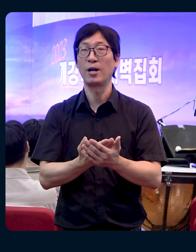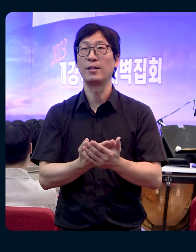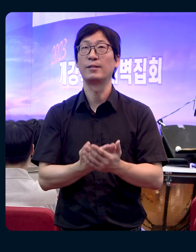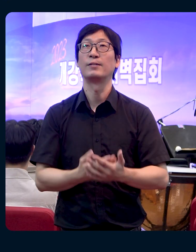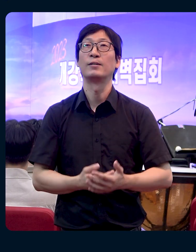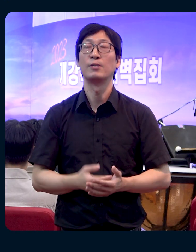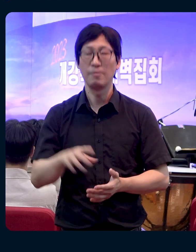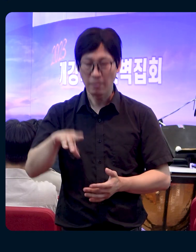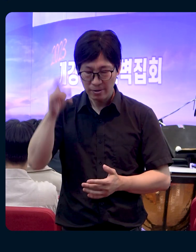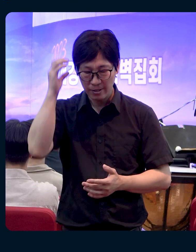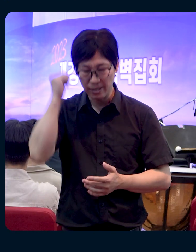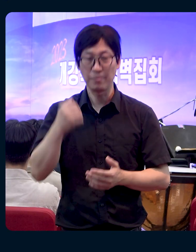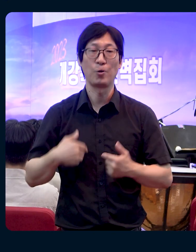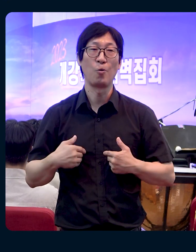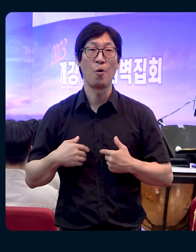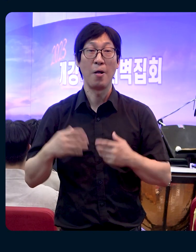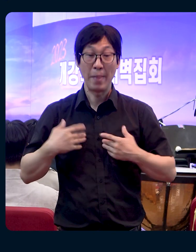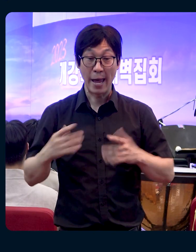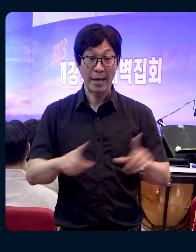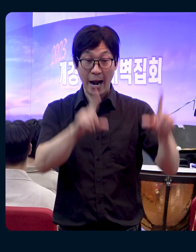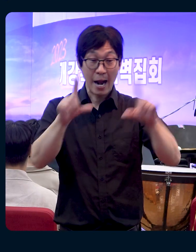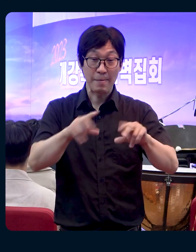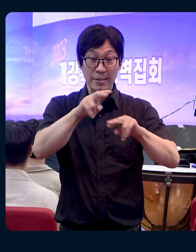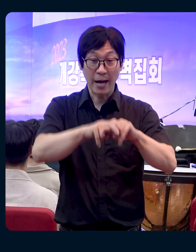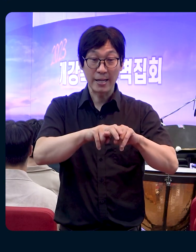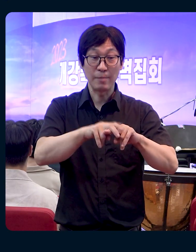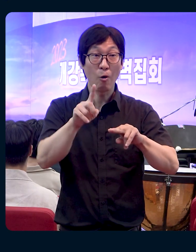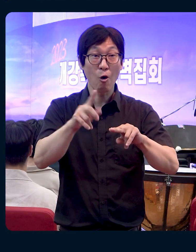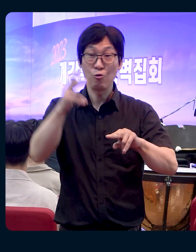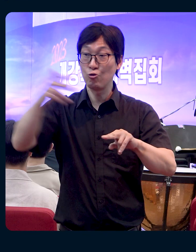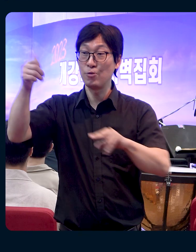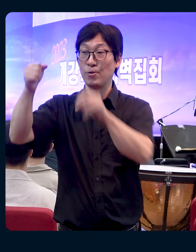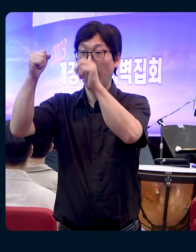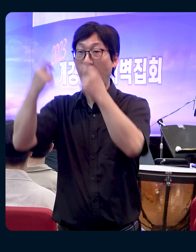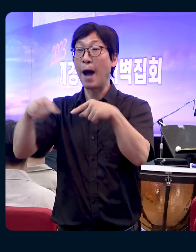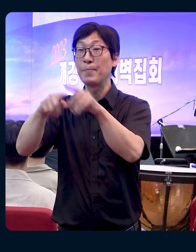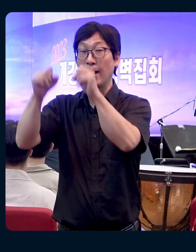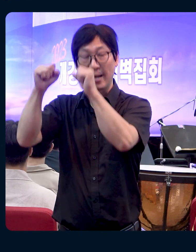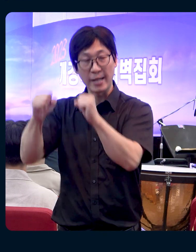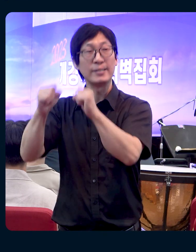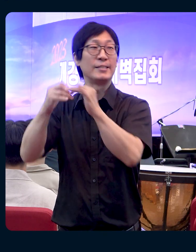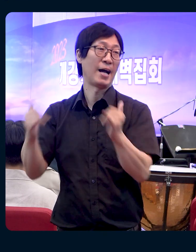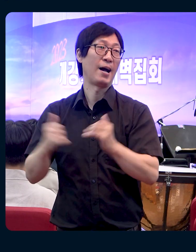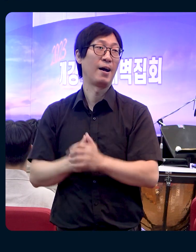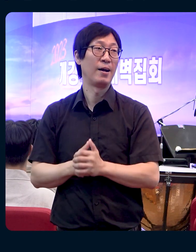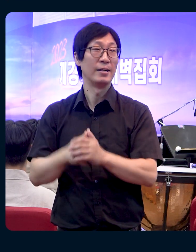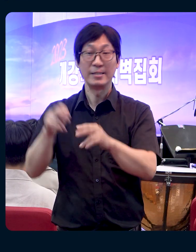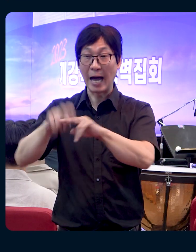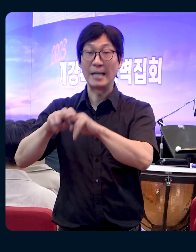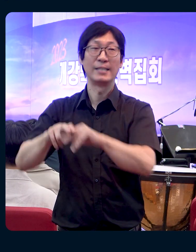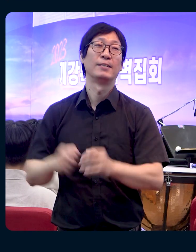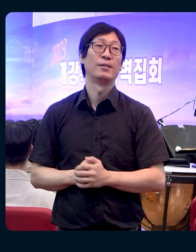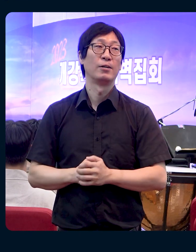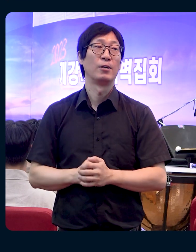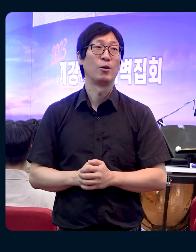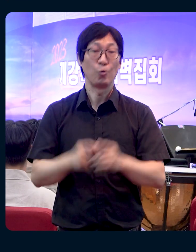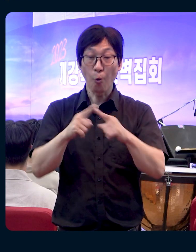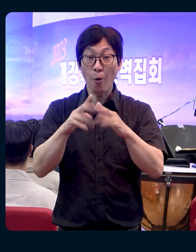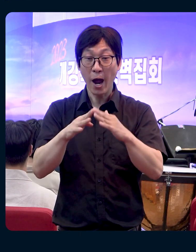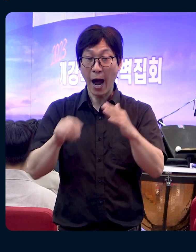이거를 먼저 기억해야 돼요. 생업의 현장은 주님이 계시는 자리고 주님과 연결된 자리라는 사실을. 교회와